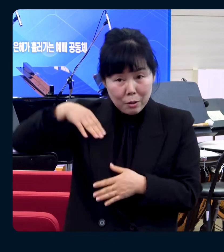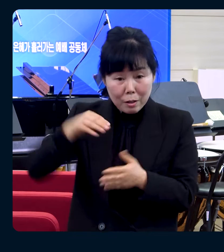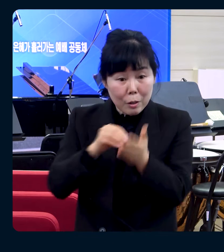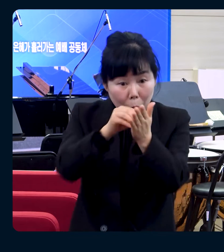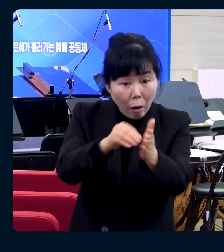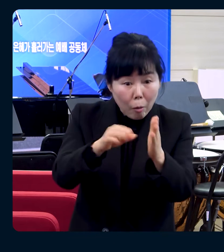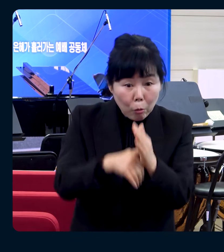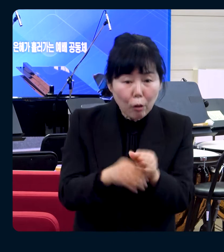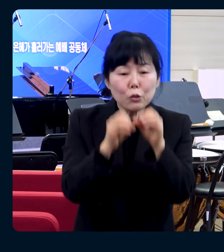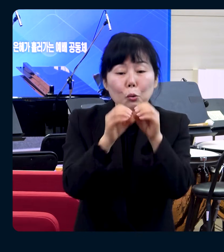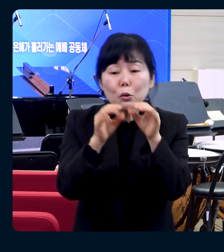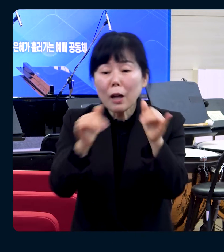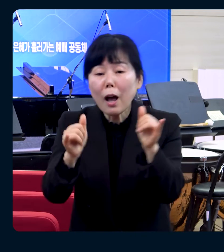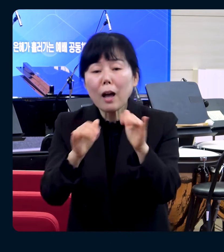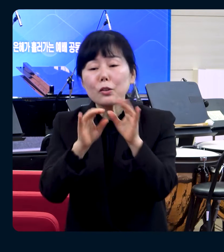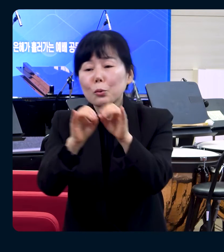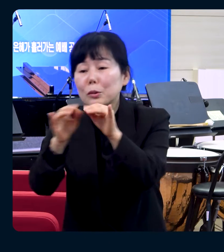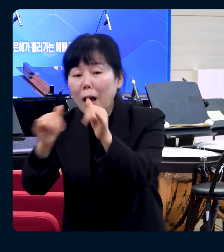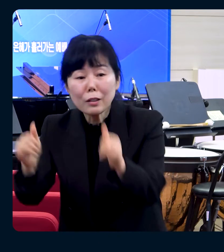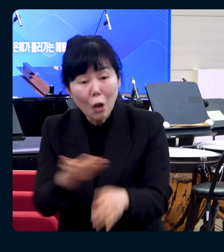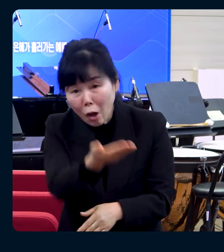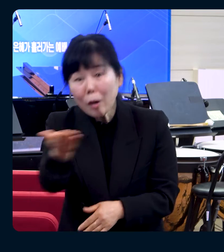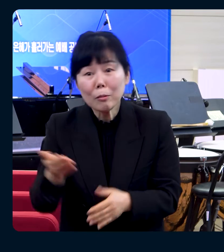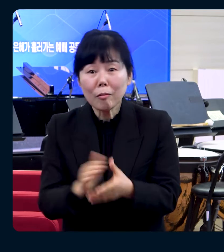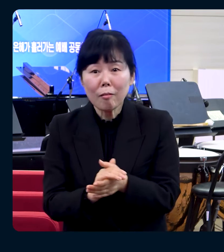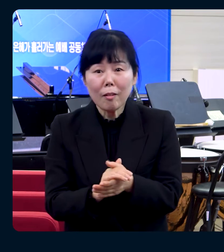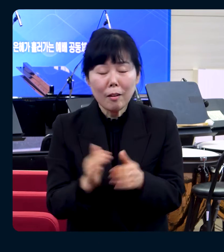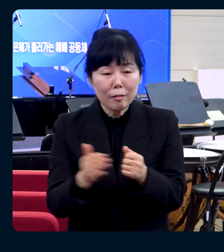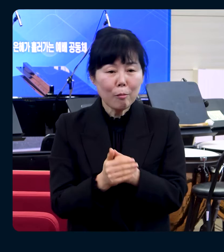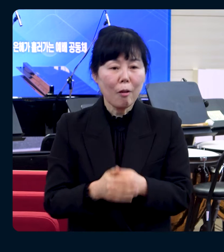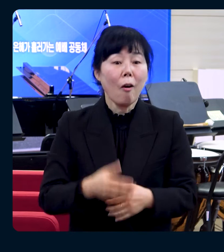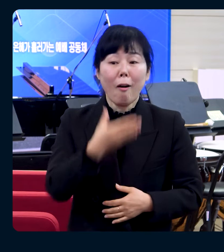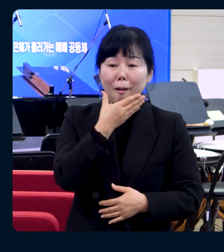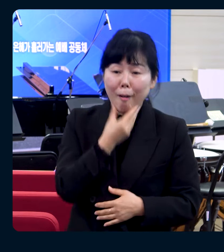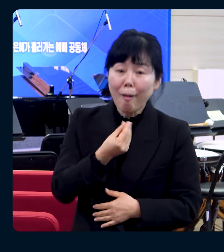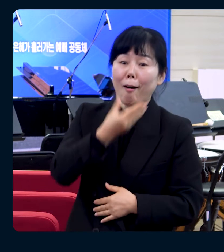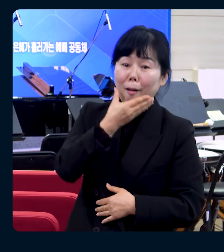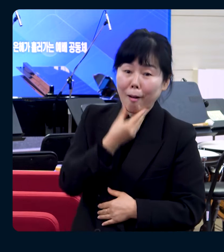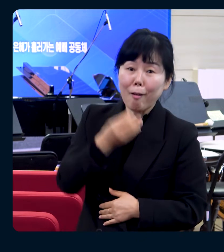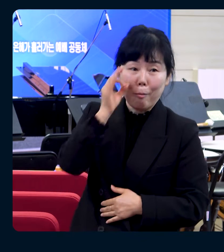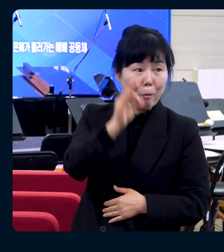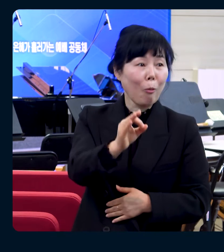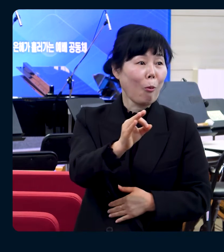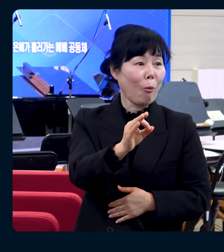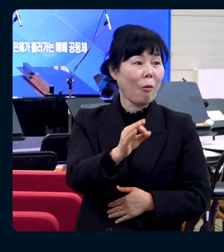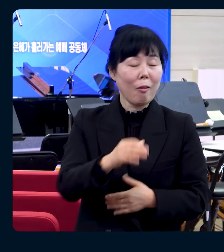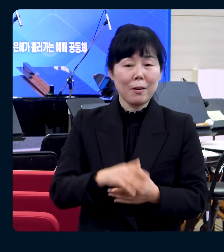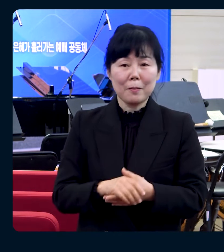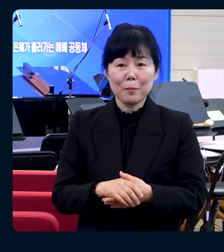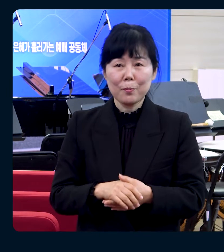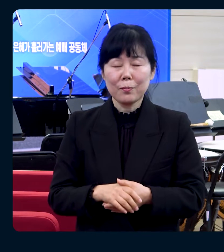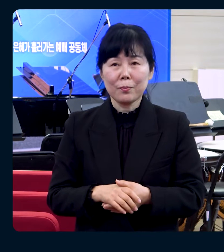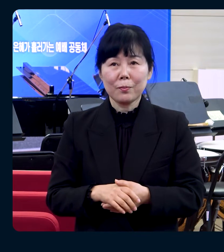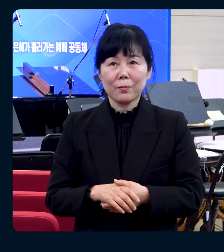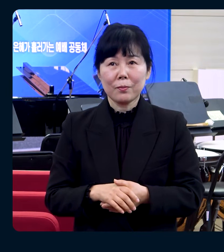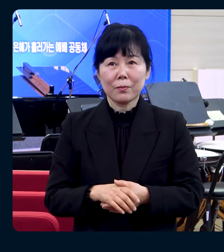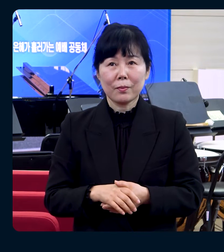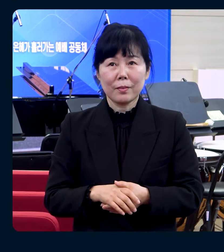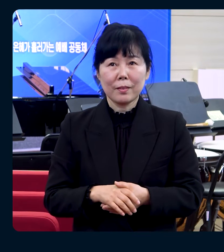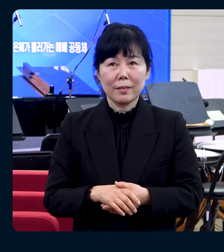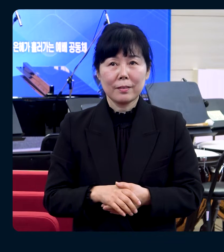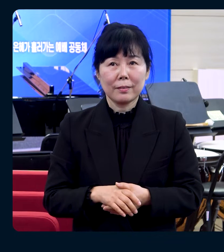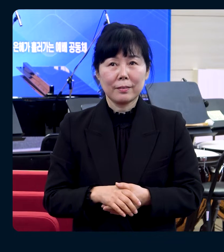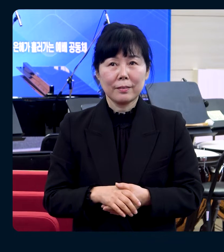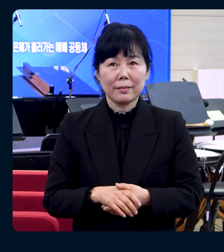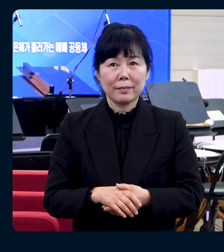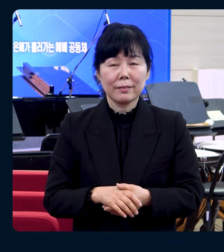눈에 띄게 정말 은혜 충만한, 그냥 딱 봐도 너무 행복해 보이는 그런 분이 한 분 계셨어요. 그렇죠. 딱